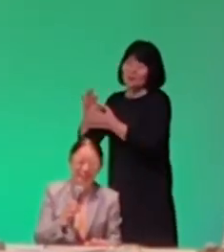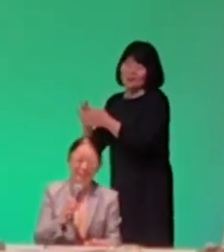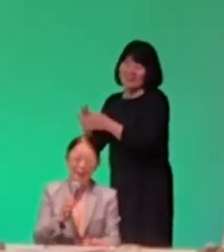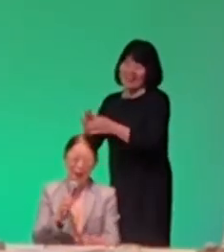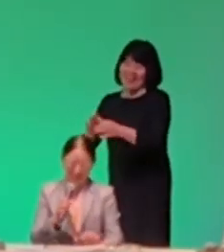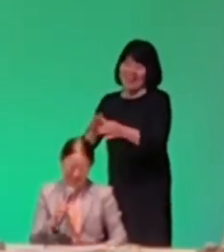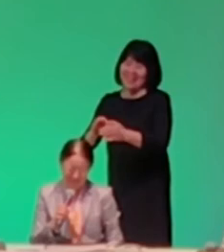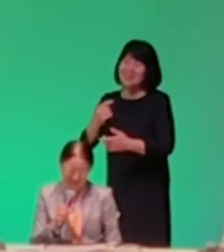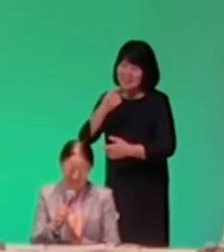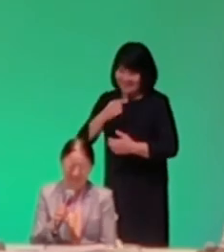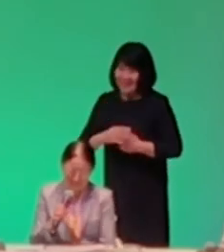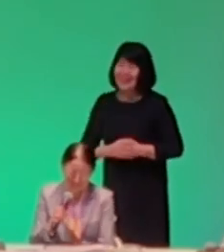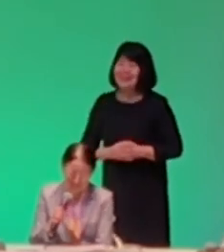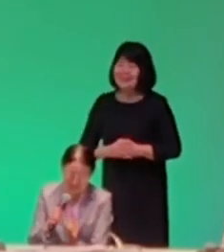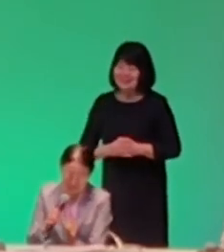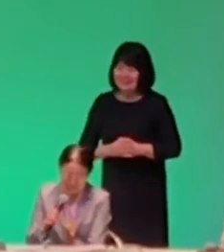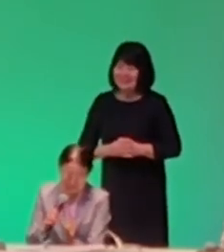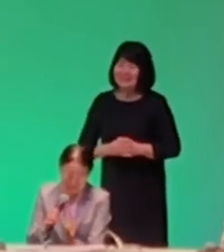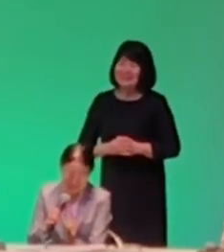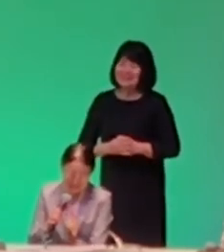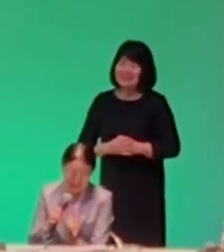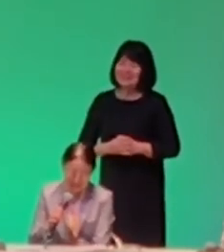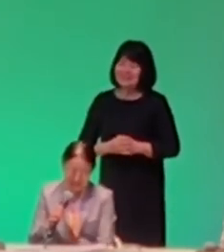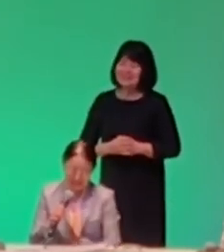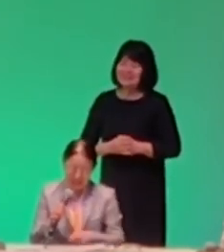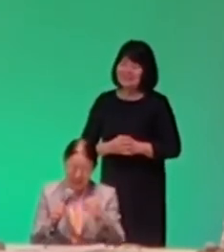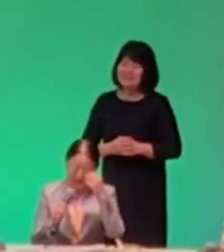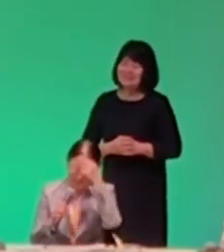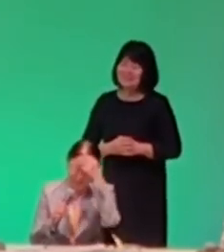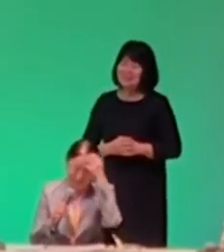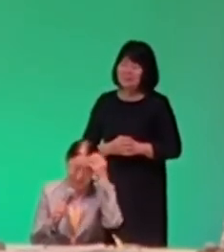けて来ました。で